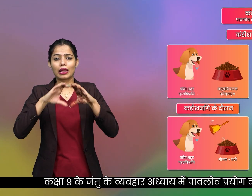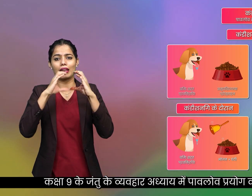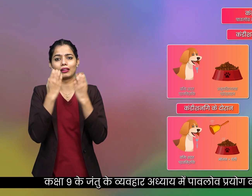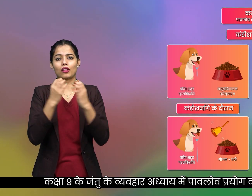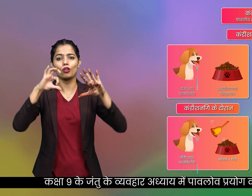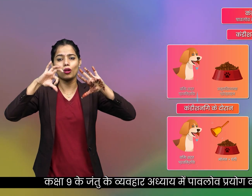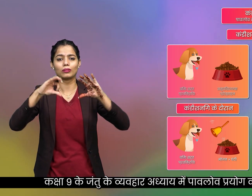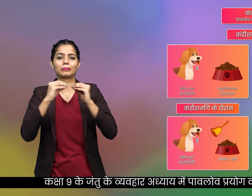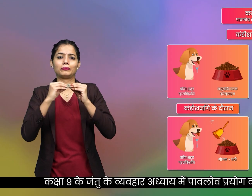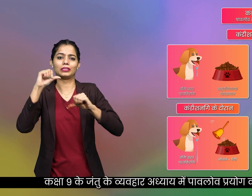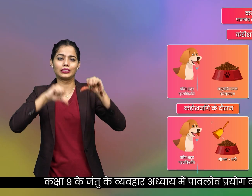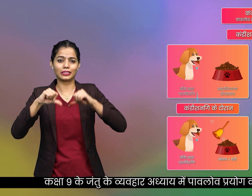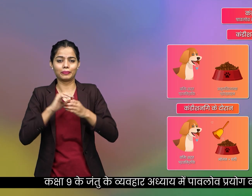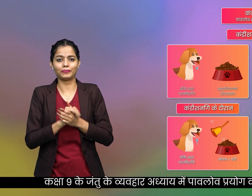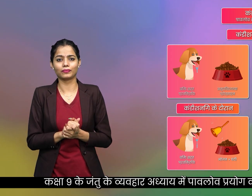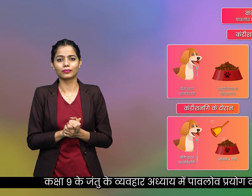कीजिए।